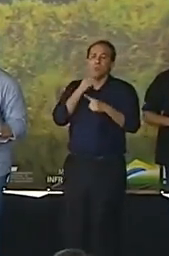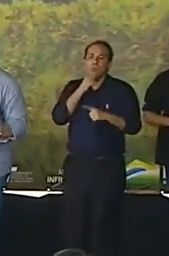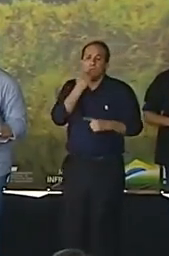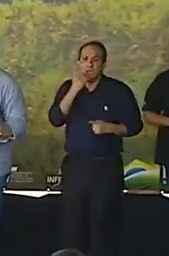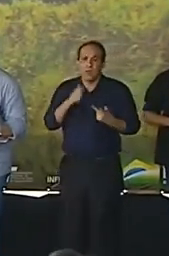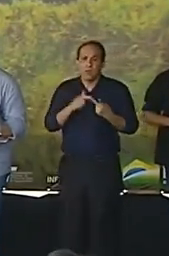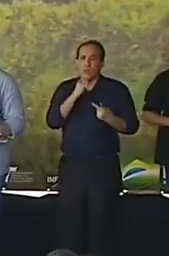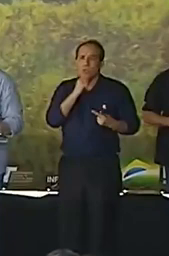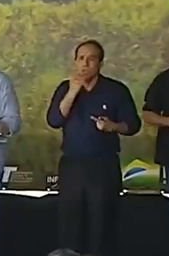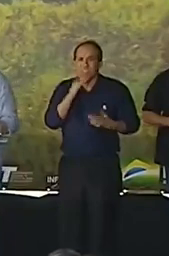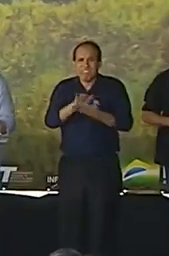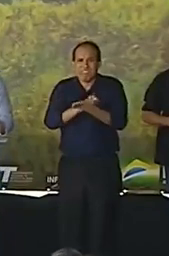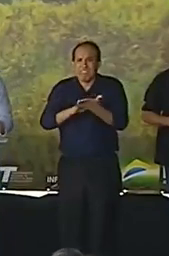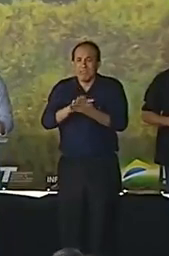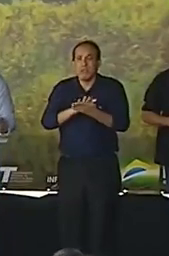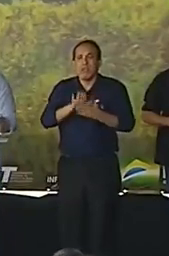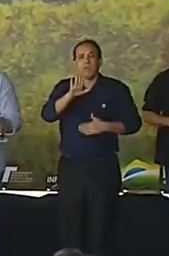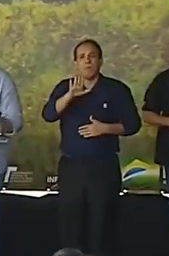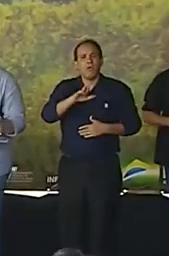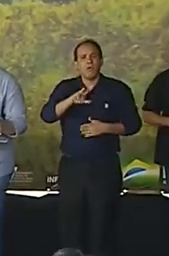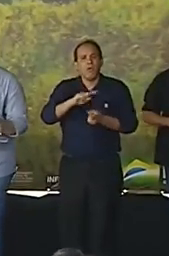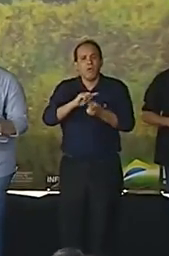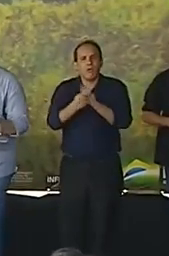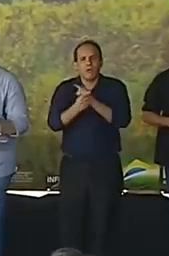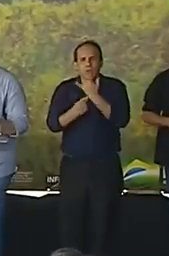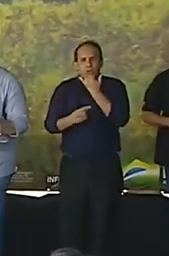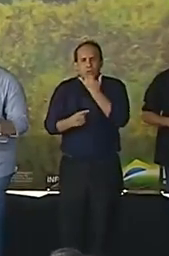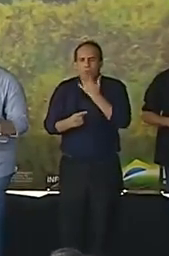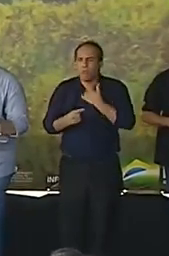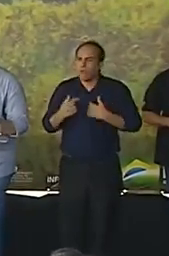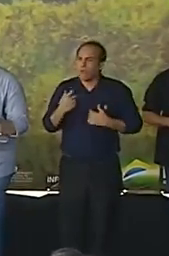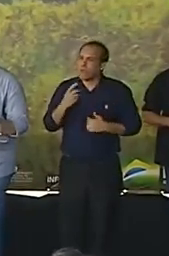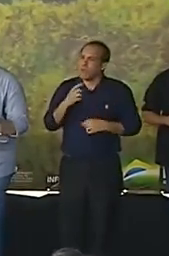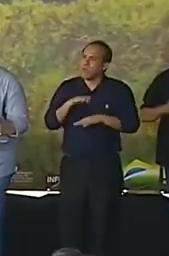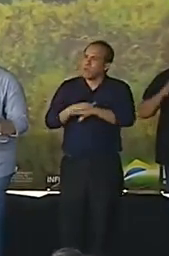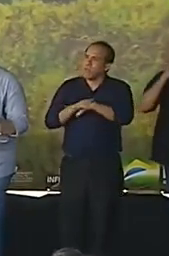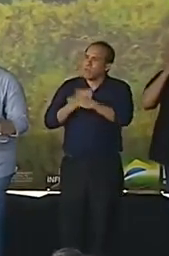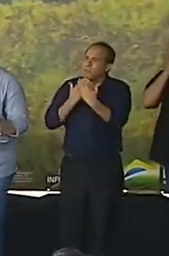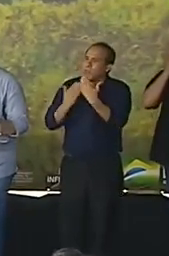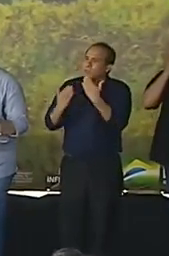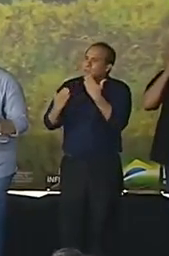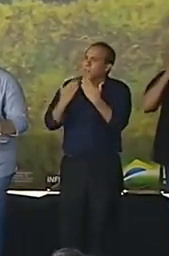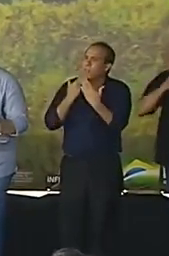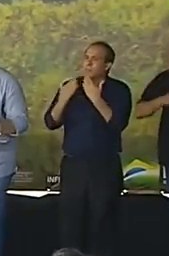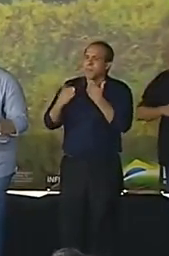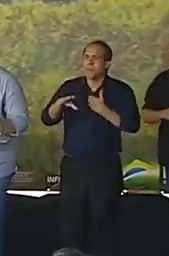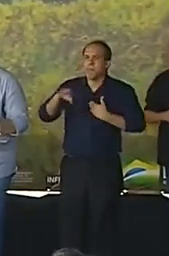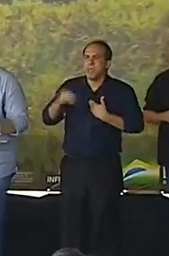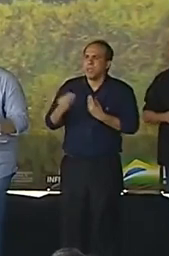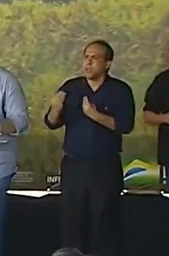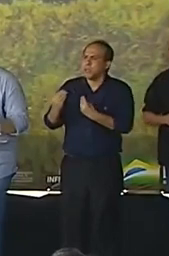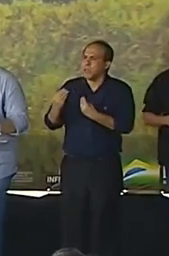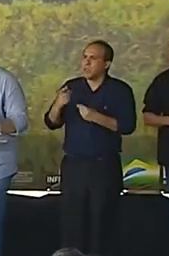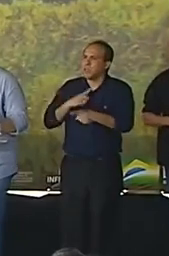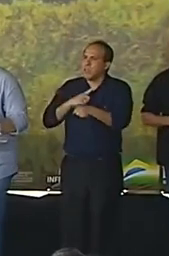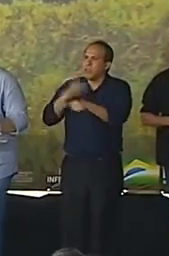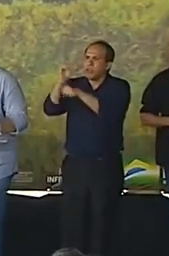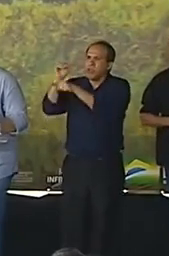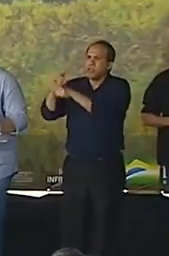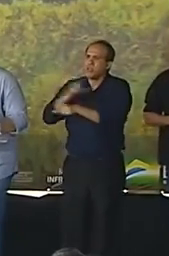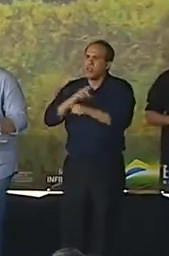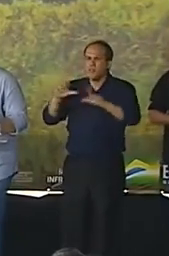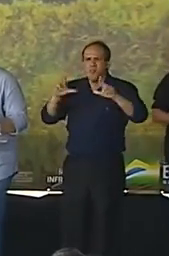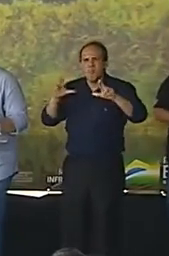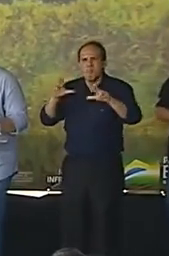comida. Mas não, o que eu vi foi esperança, foi amor, foi vontade